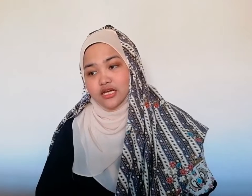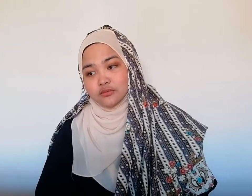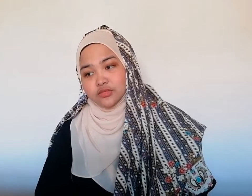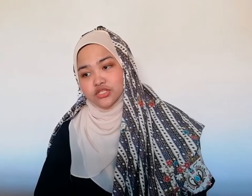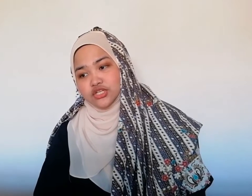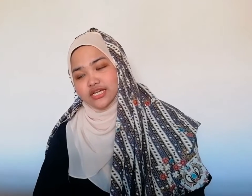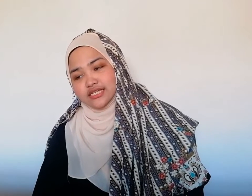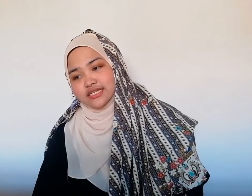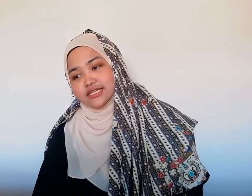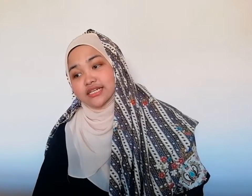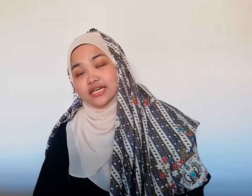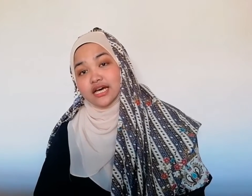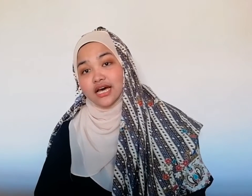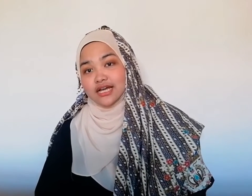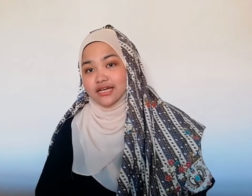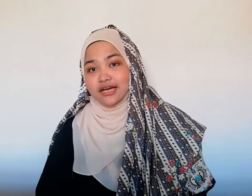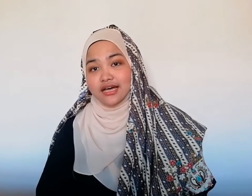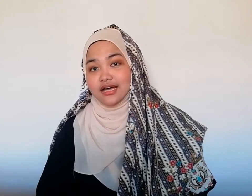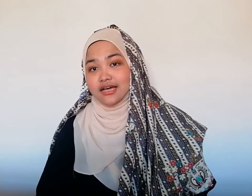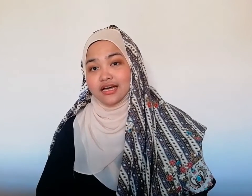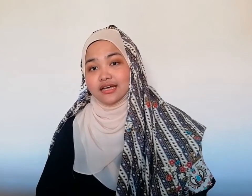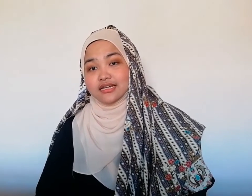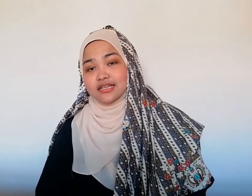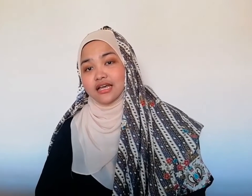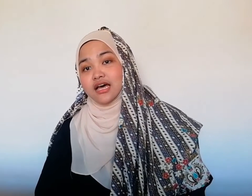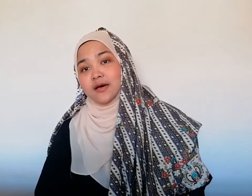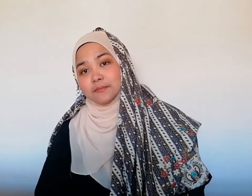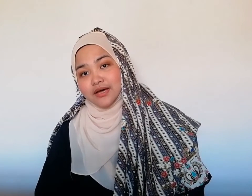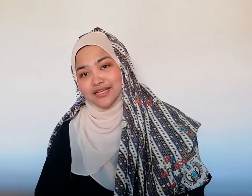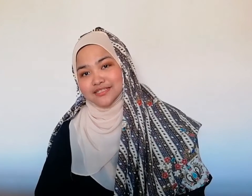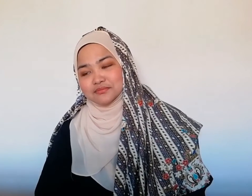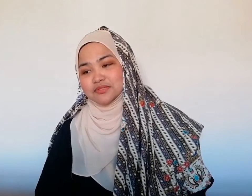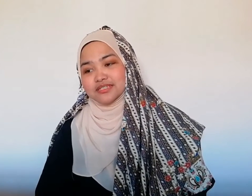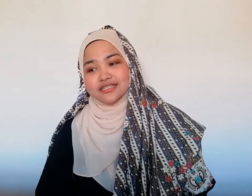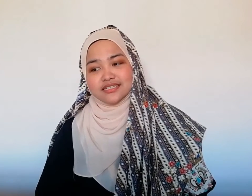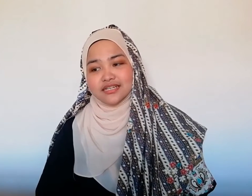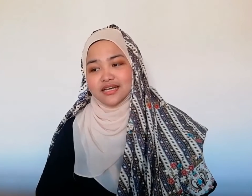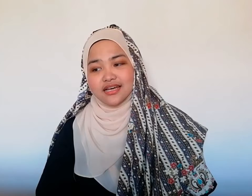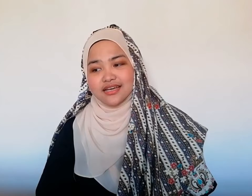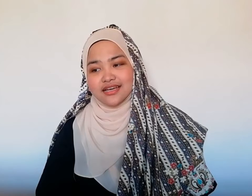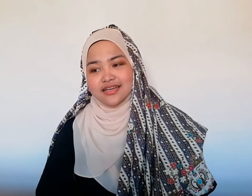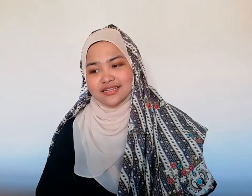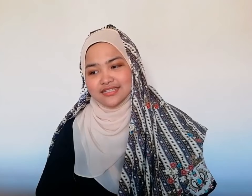fakir, menjadi kakak